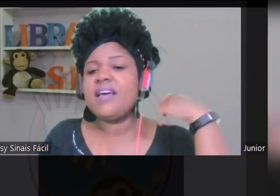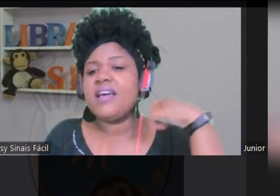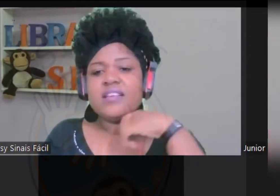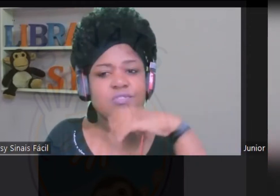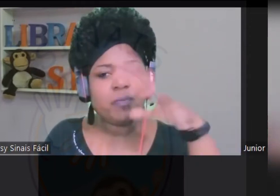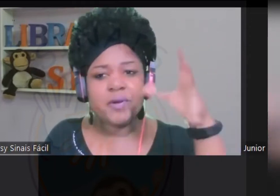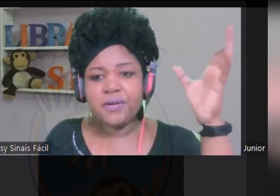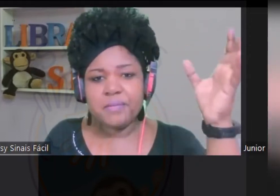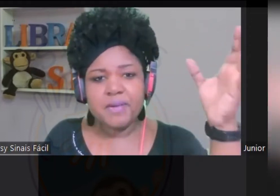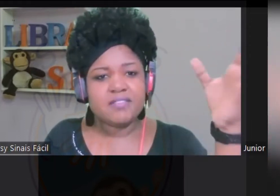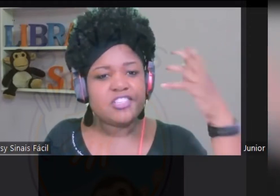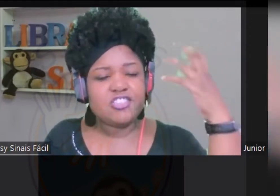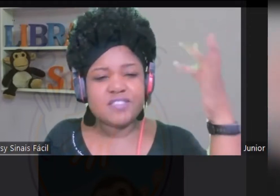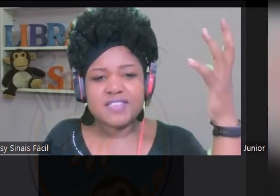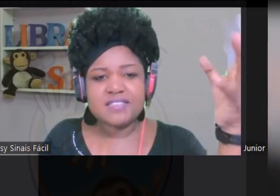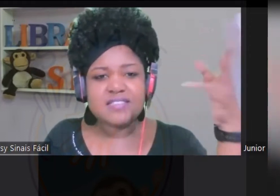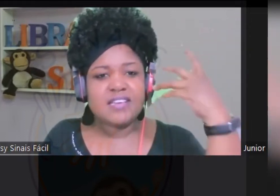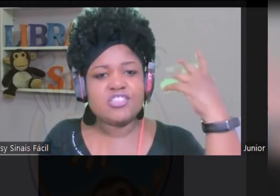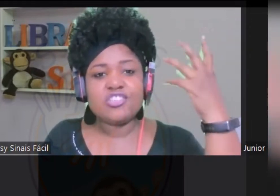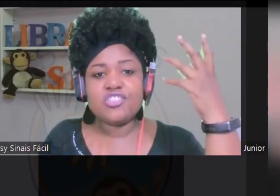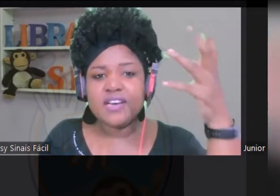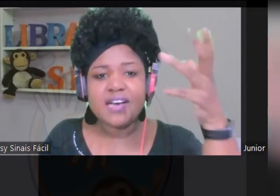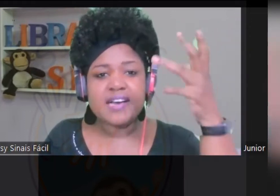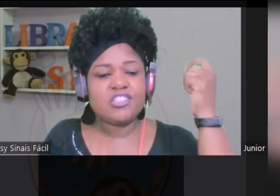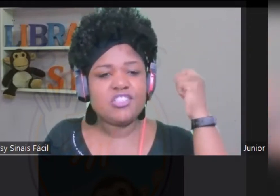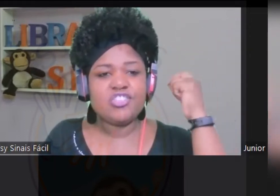é super normal a gente esquecer, a gente errar, a gente